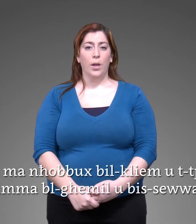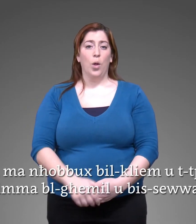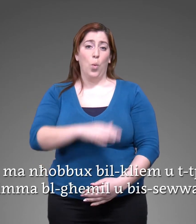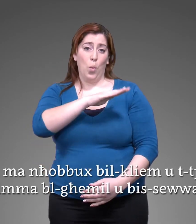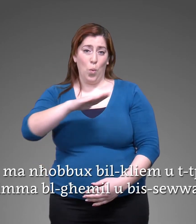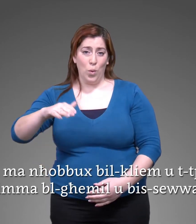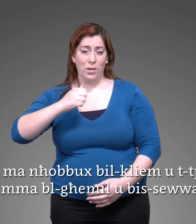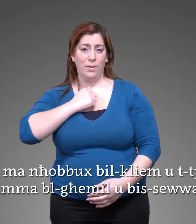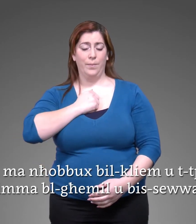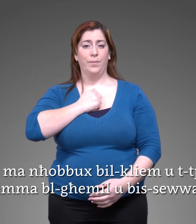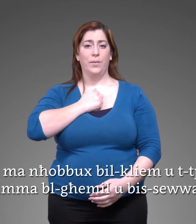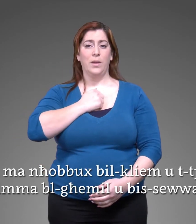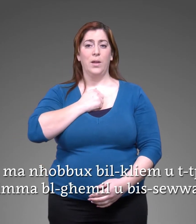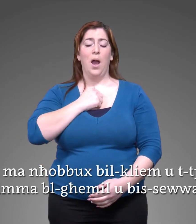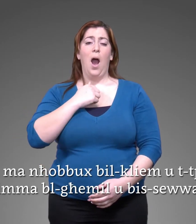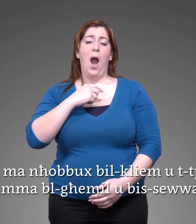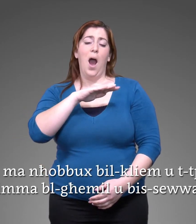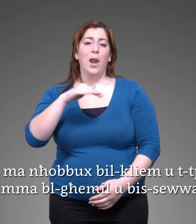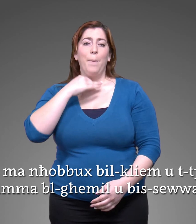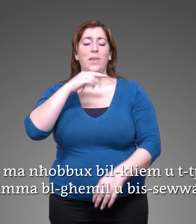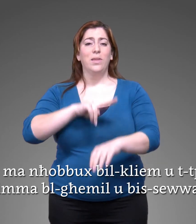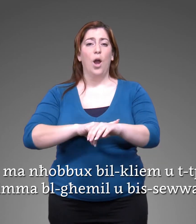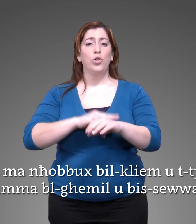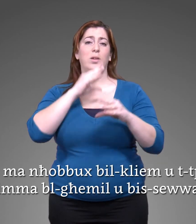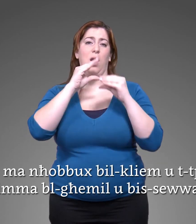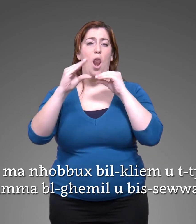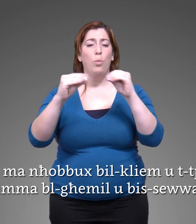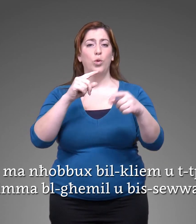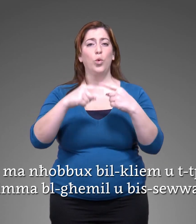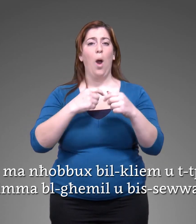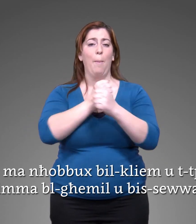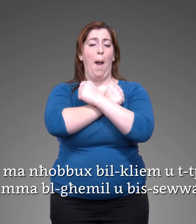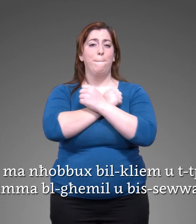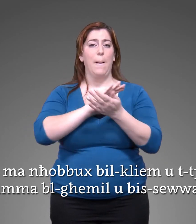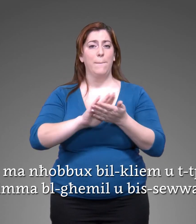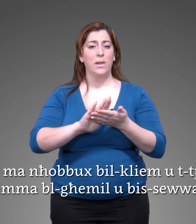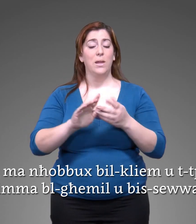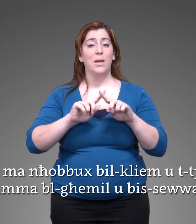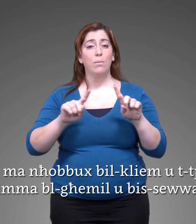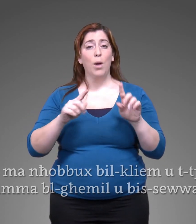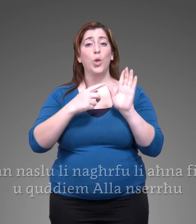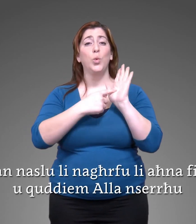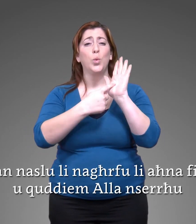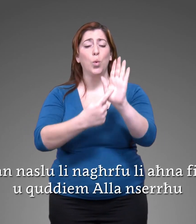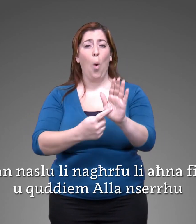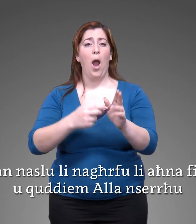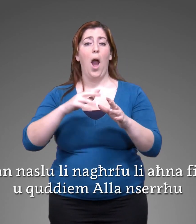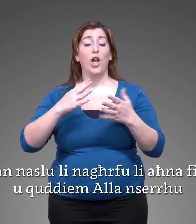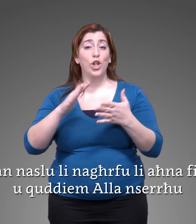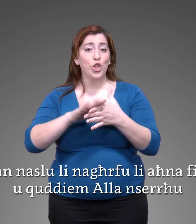Manħobbuġ bil-klim u t-paċbiċ Ima b-lemil u b-ssewa Mindaħanna s-suli